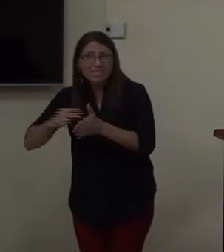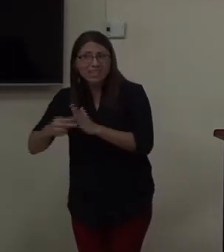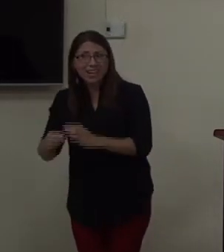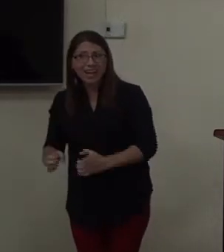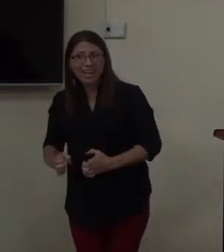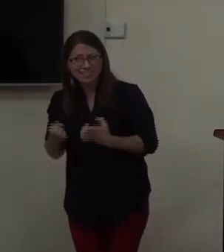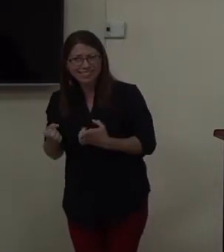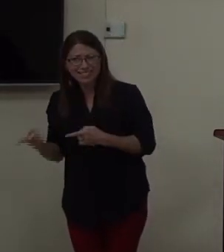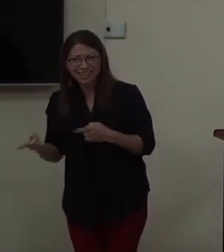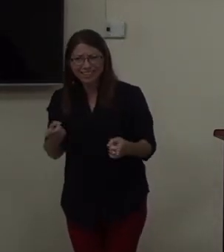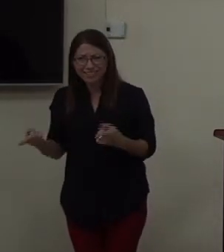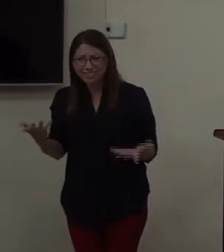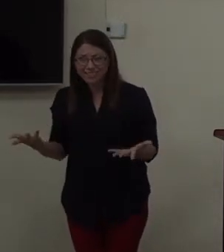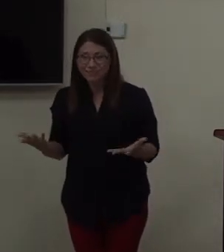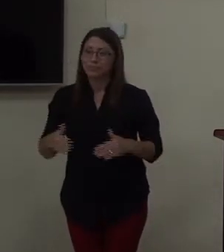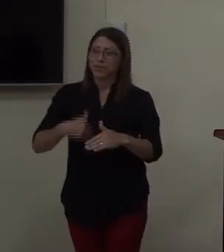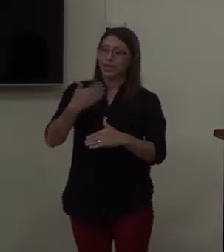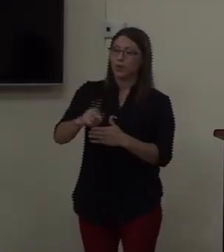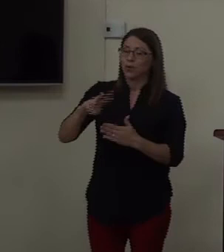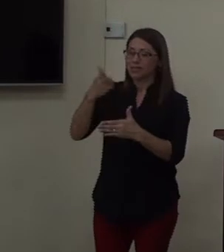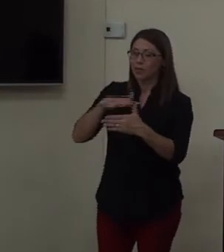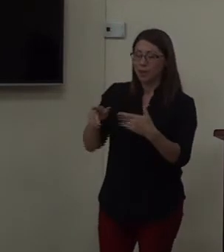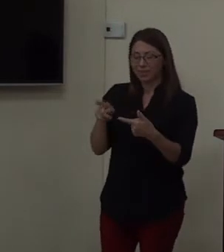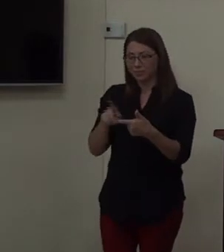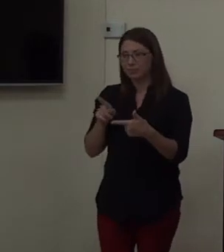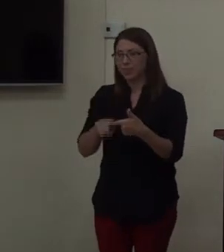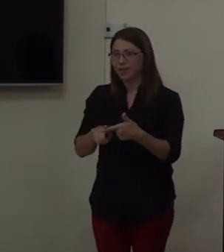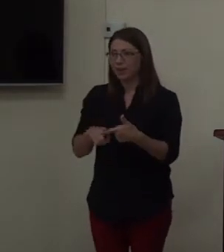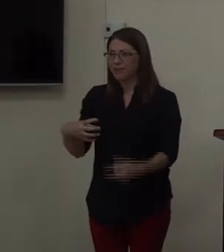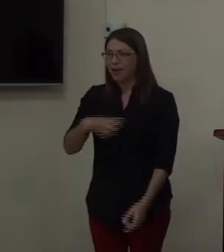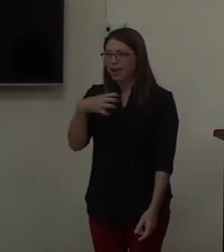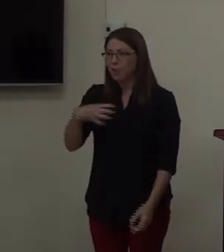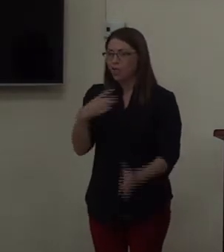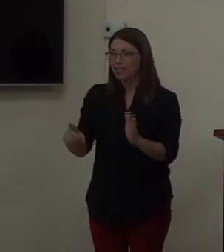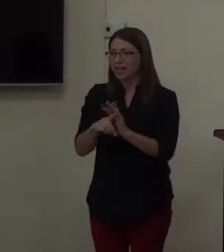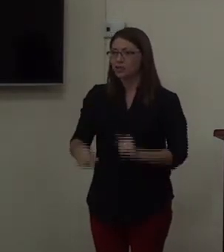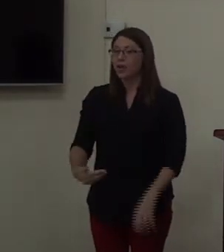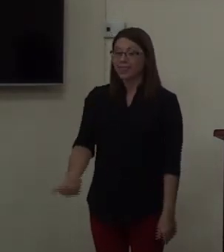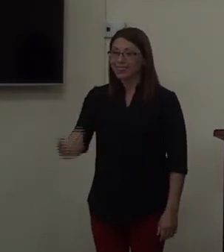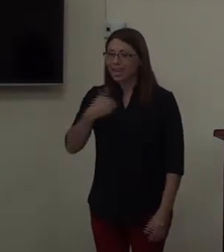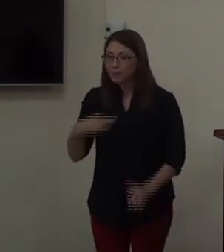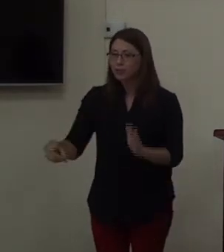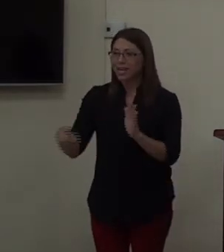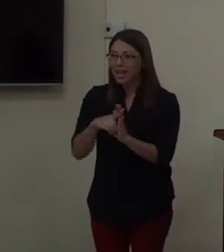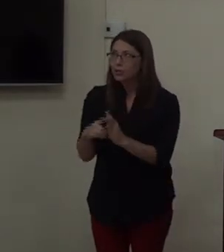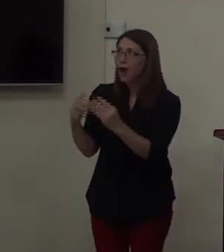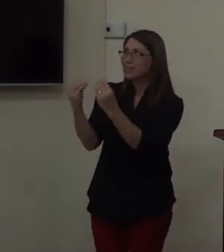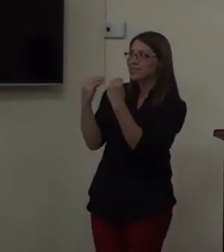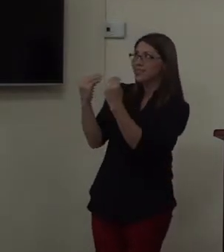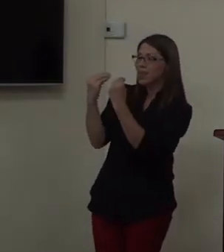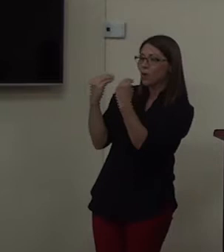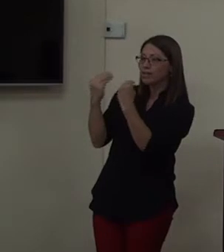pregunta fundamental. Y luego la segunda parte. El reclamo de derechos. Tenemos derecho a recibir una educación en nuestra